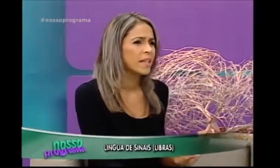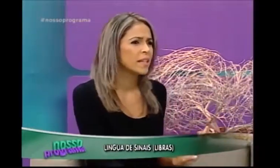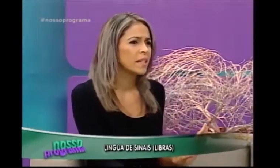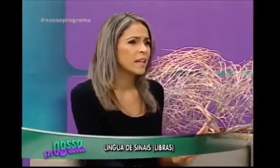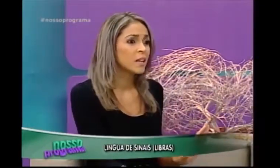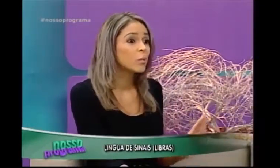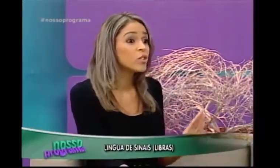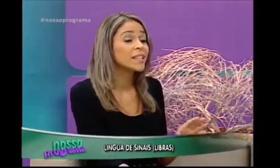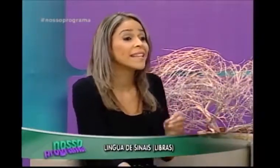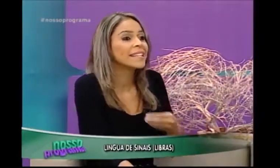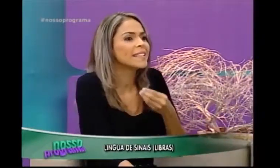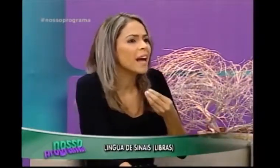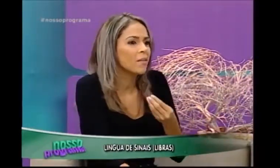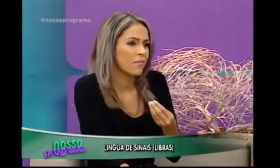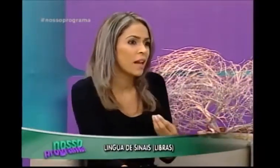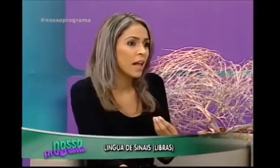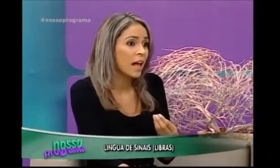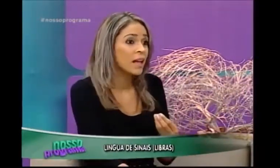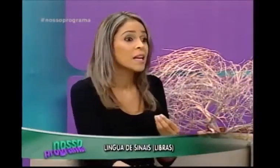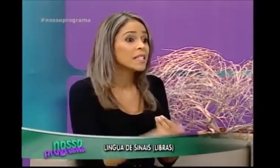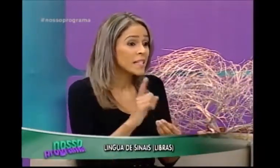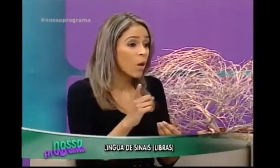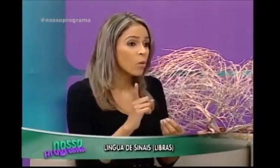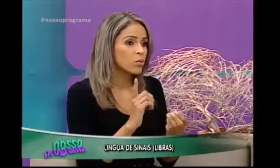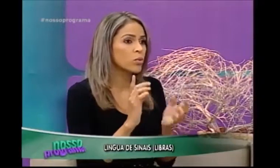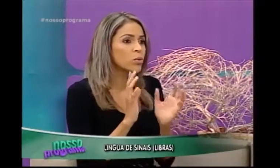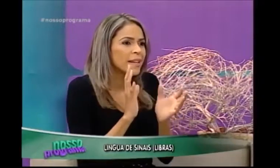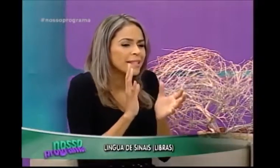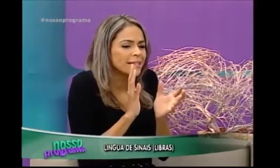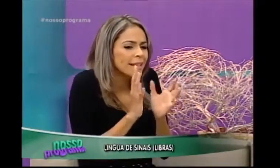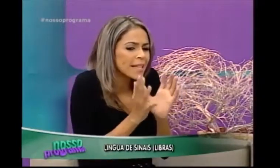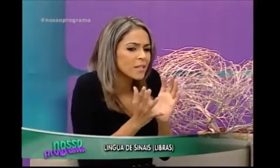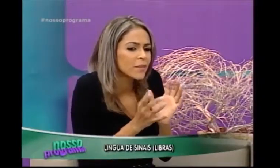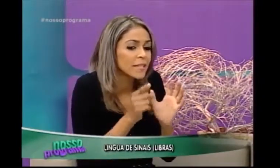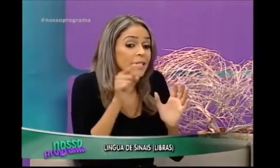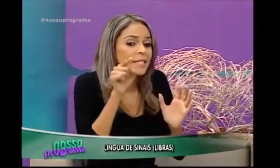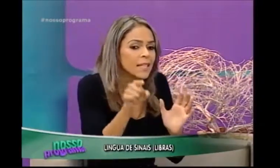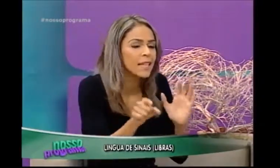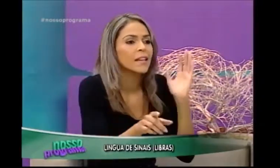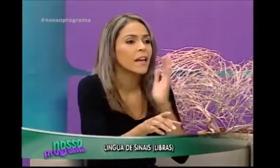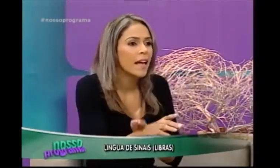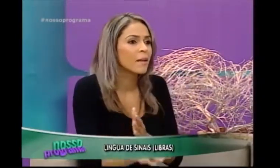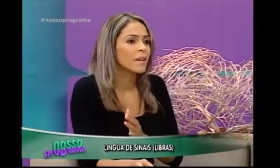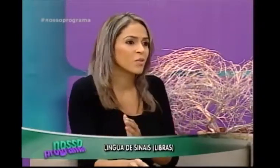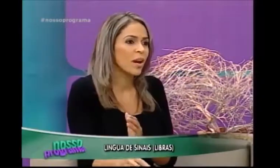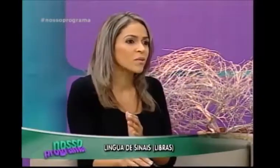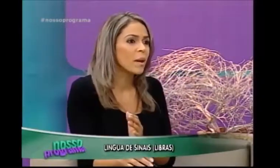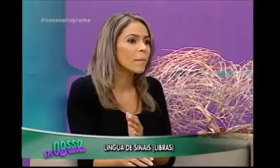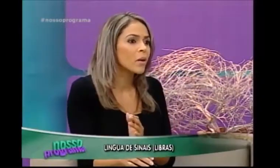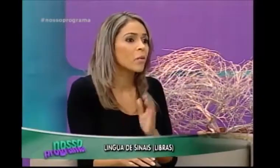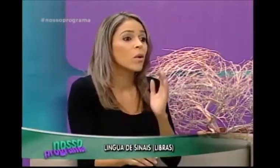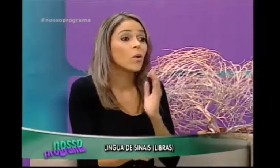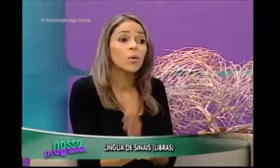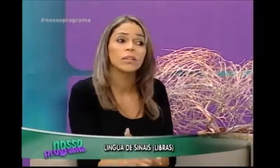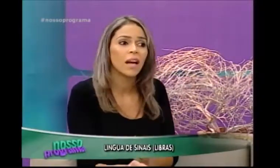dele. Ele não podia tentar falar. Se algum surdo tentasse fazer assim, era machucado na Meu mão, Deus.